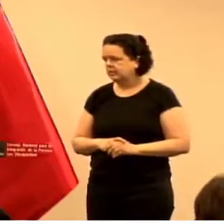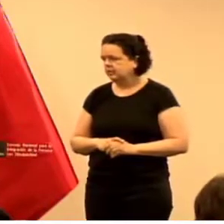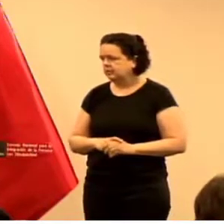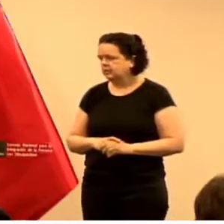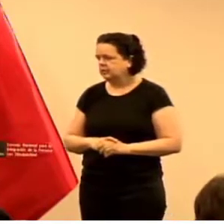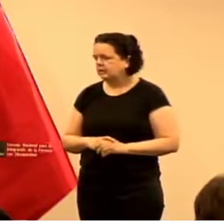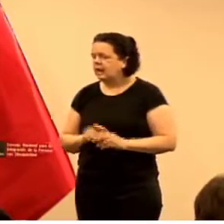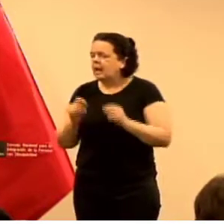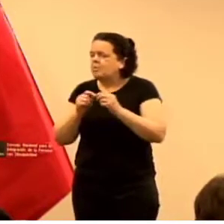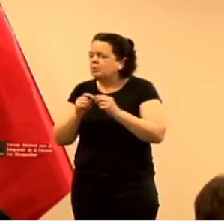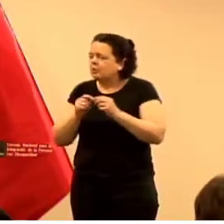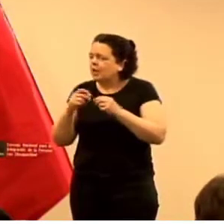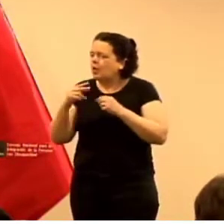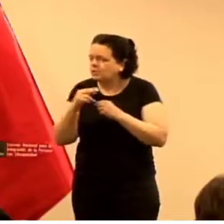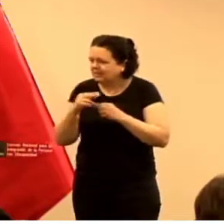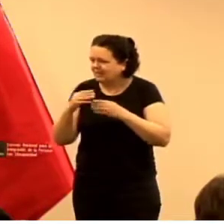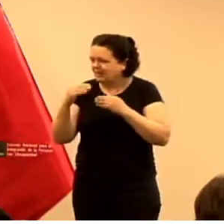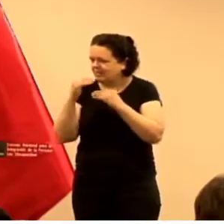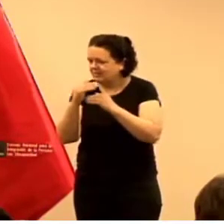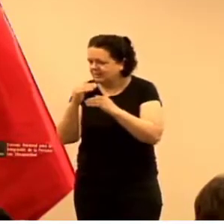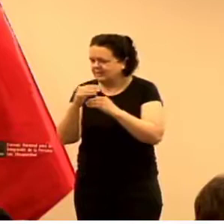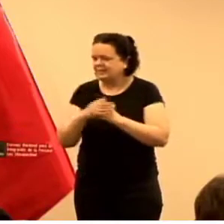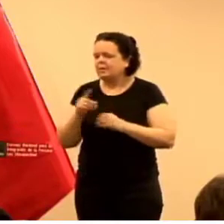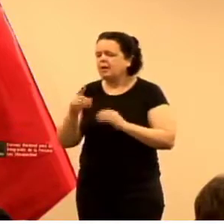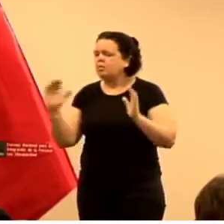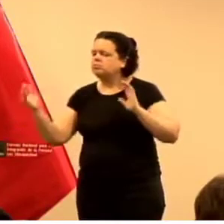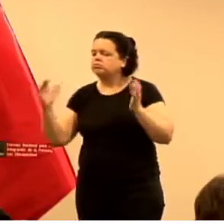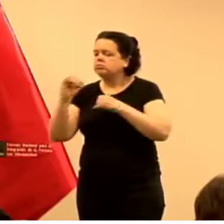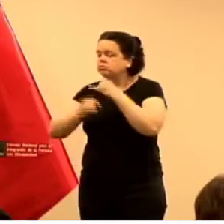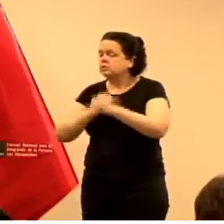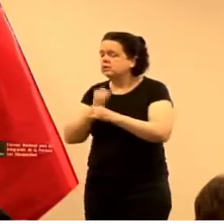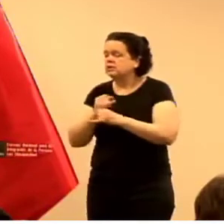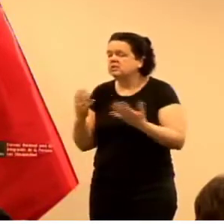El punto de corte sugerido para la comparación internacional es